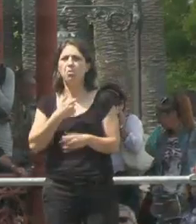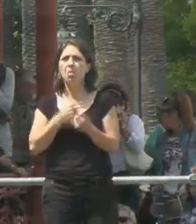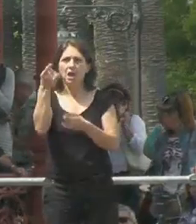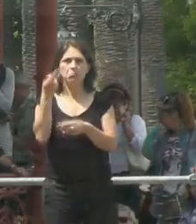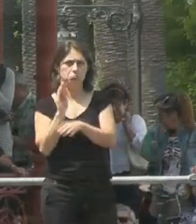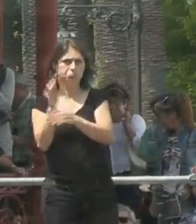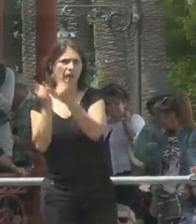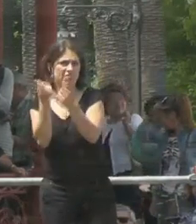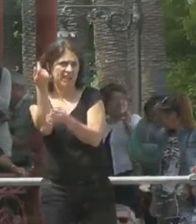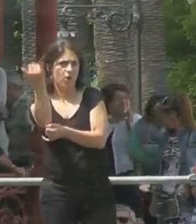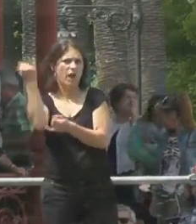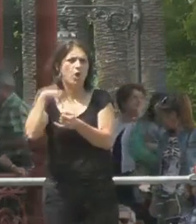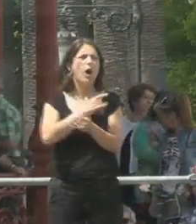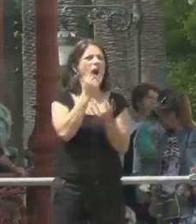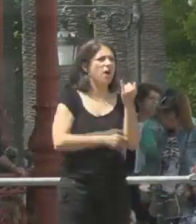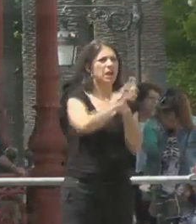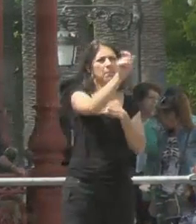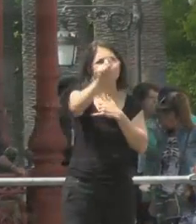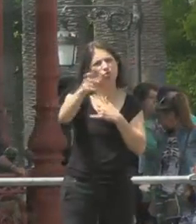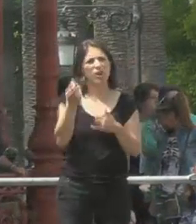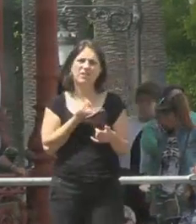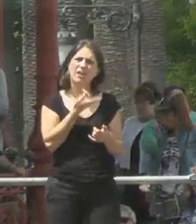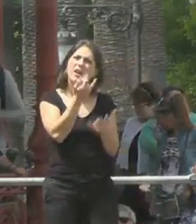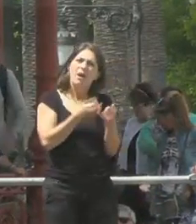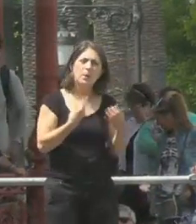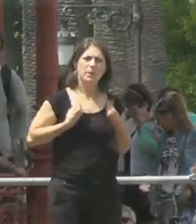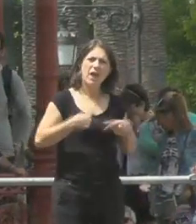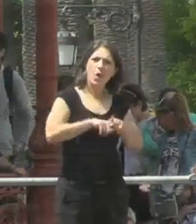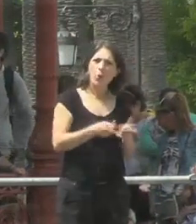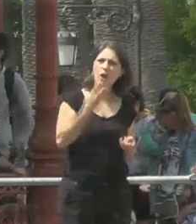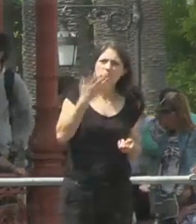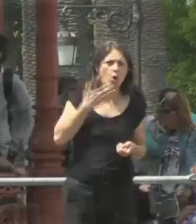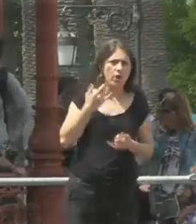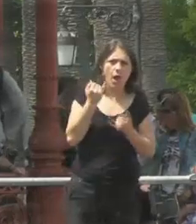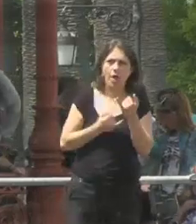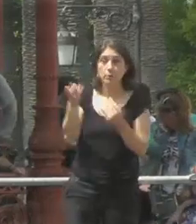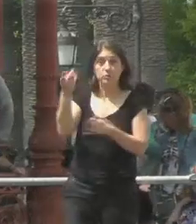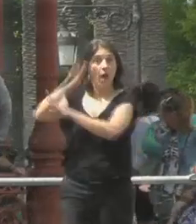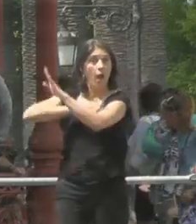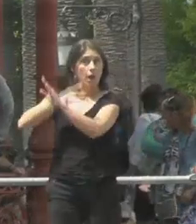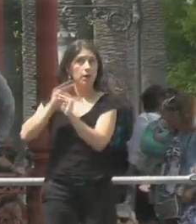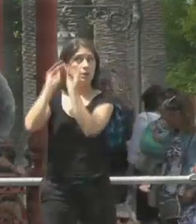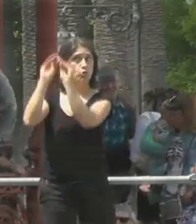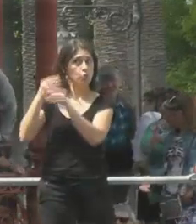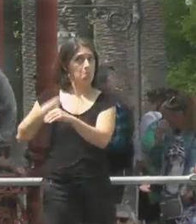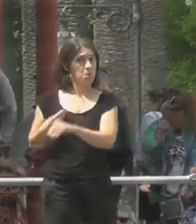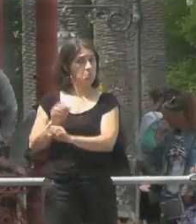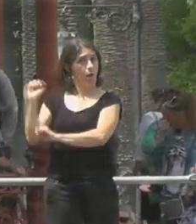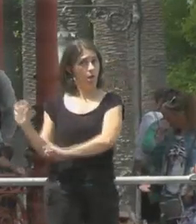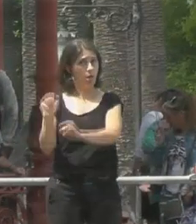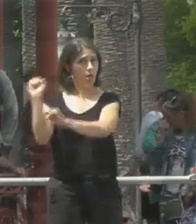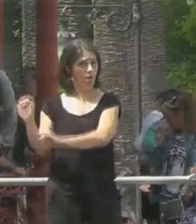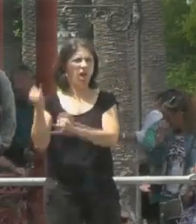ese 99% que se gana la vida honradamente? Defenderá a los de su clase, que son los mismos que tienen las empresas allí. Toda